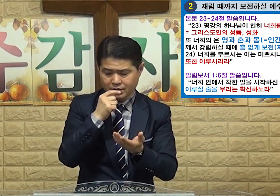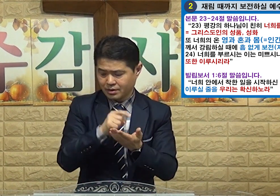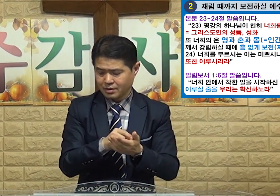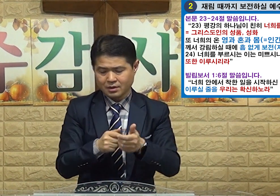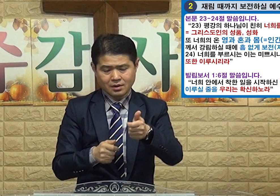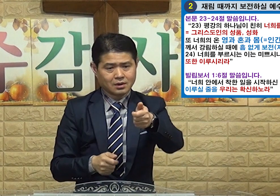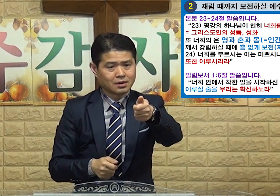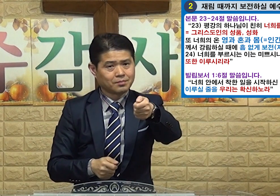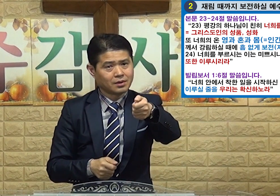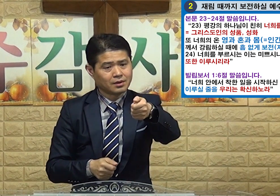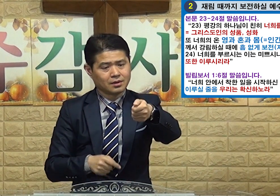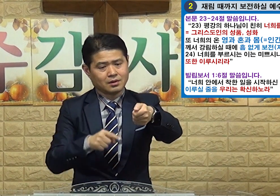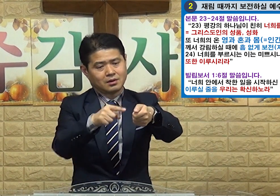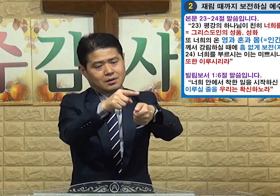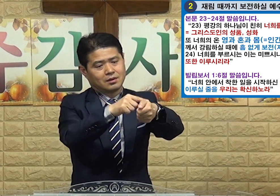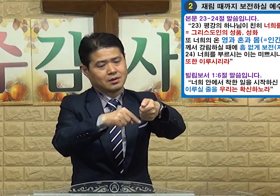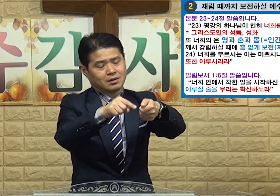혼, 이것은